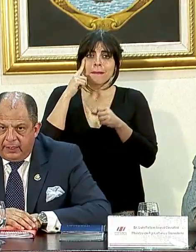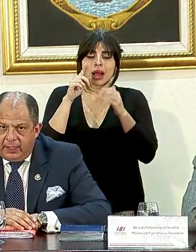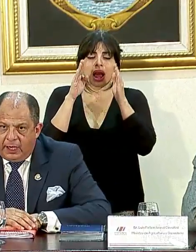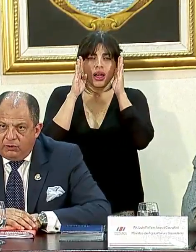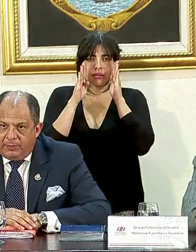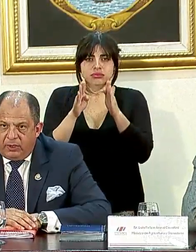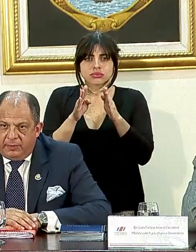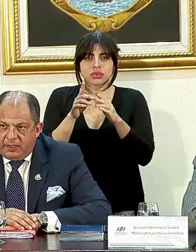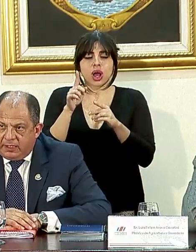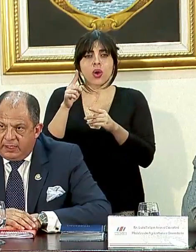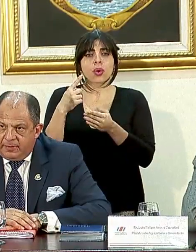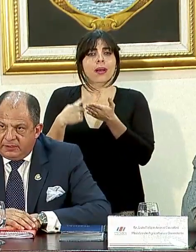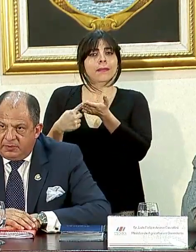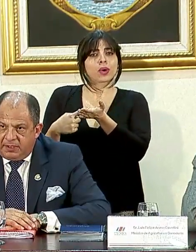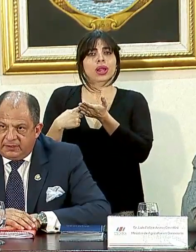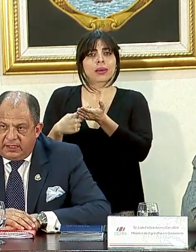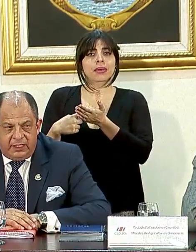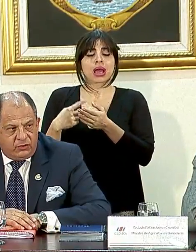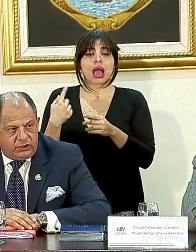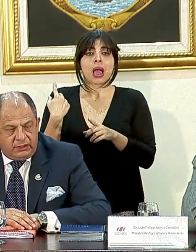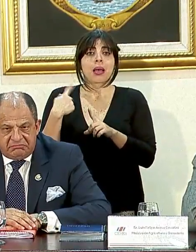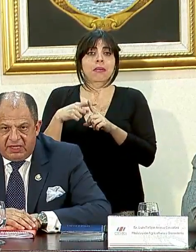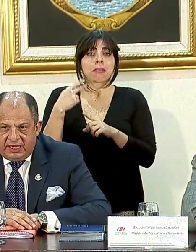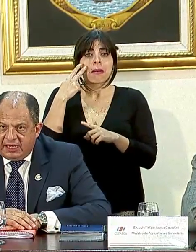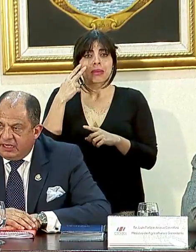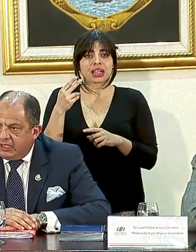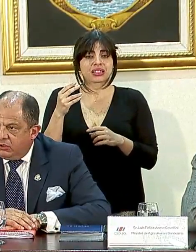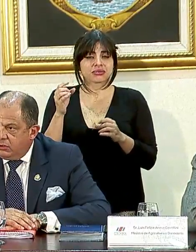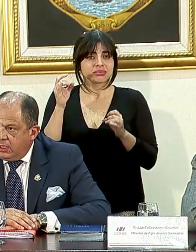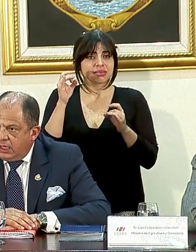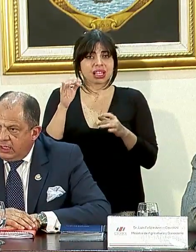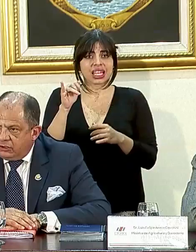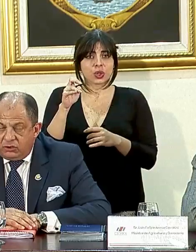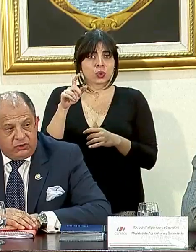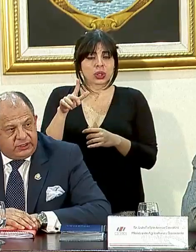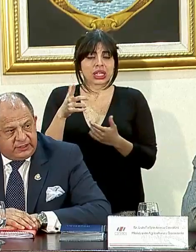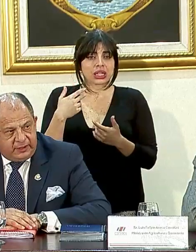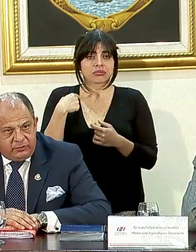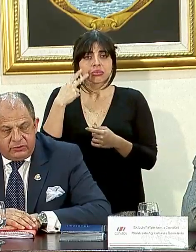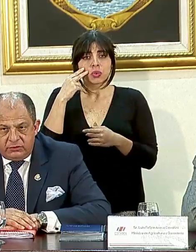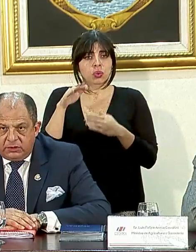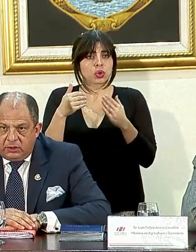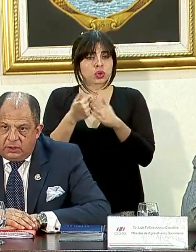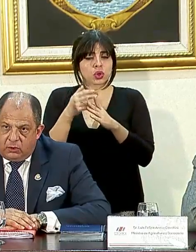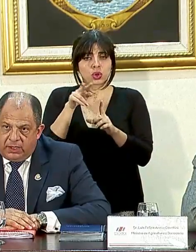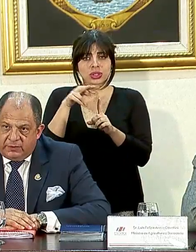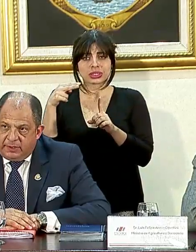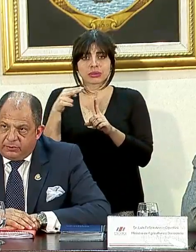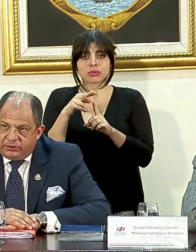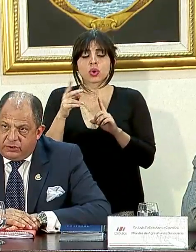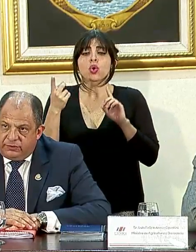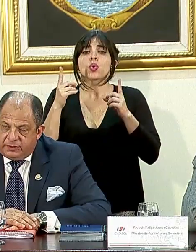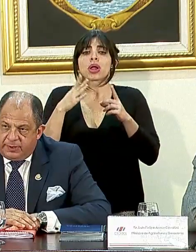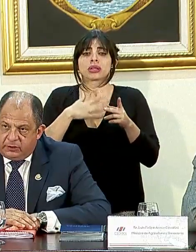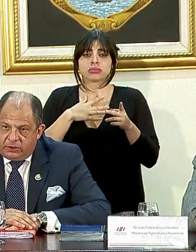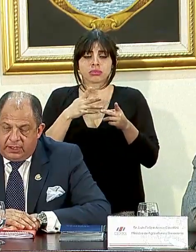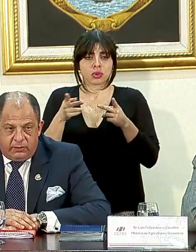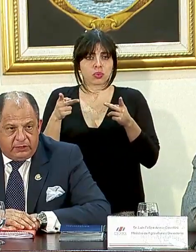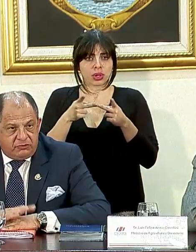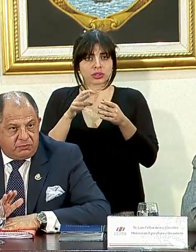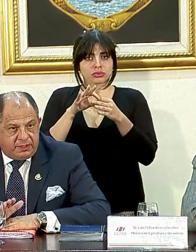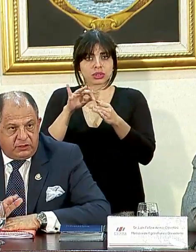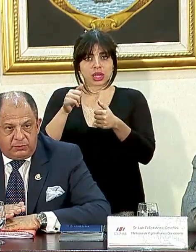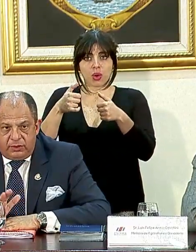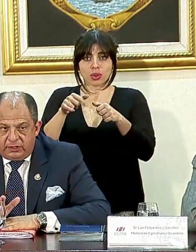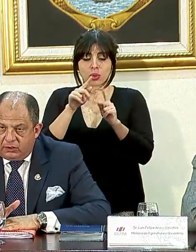dedicarme a una polémica que además me parece inútil. He aclarado en todos los extremos cuál es mi posición respecto del